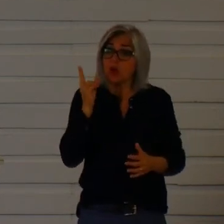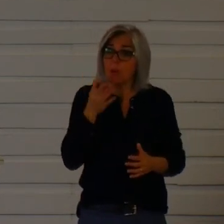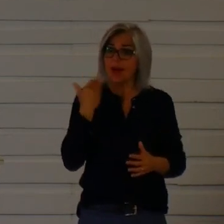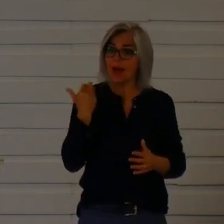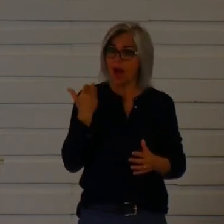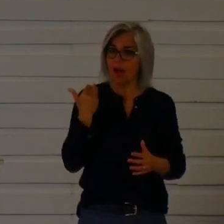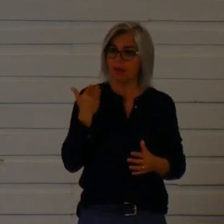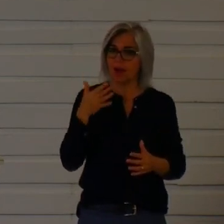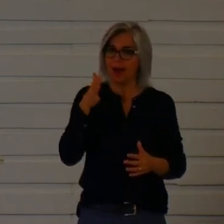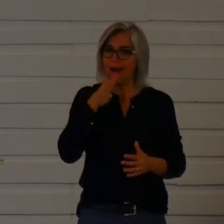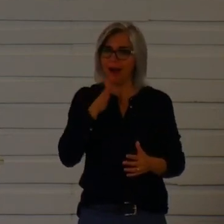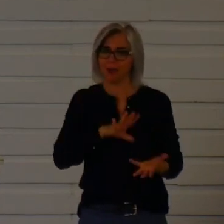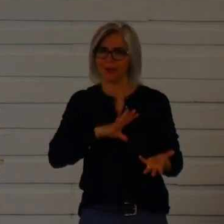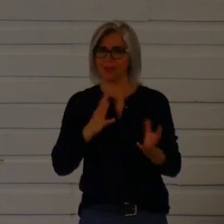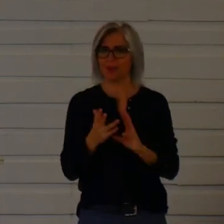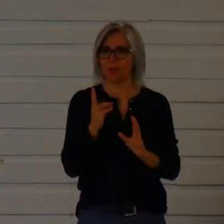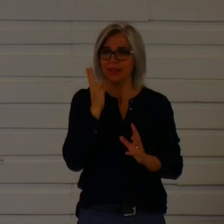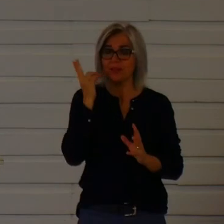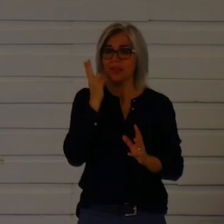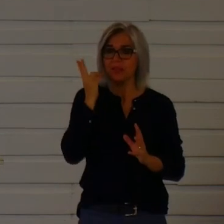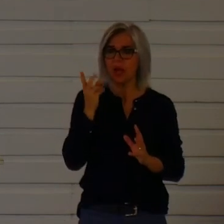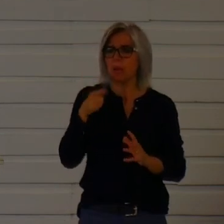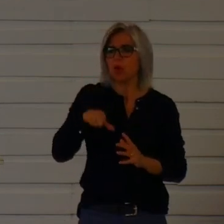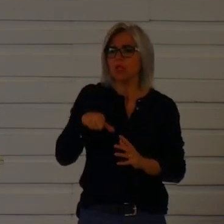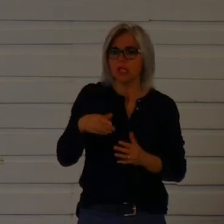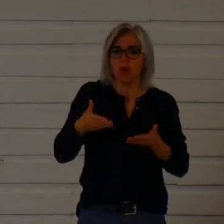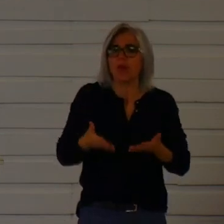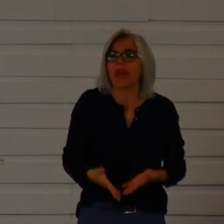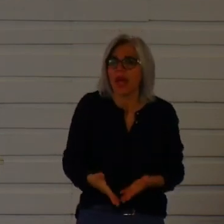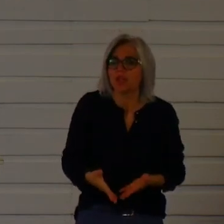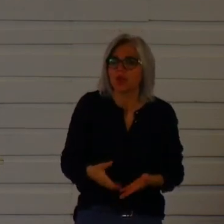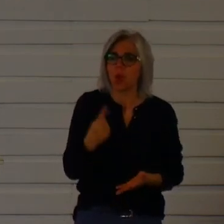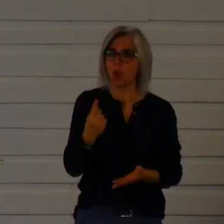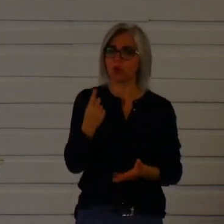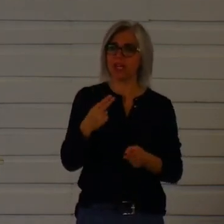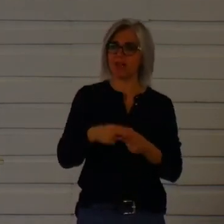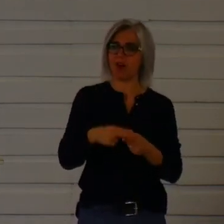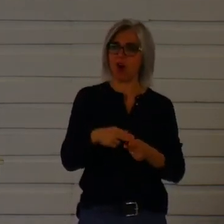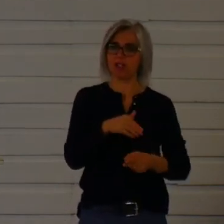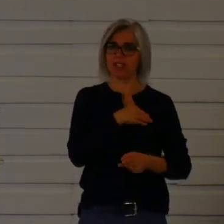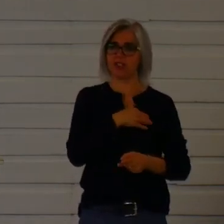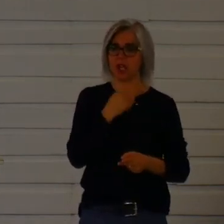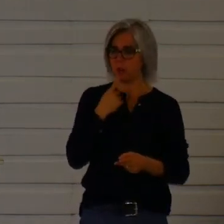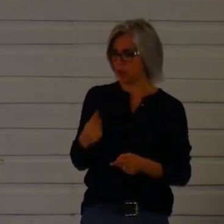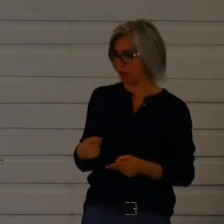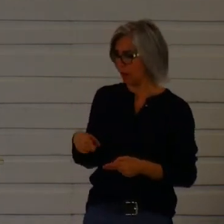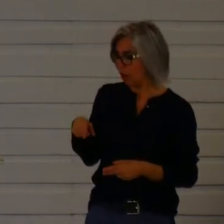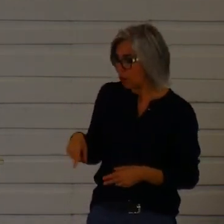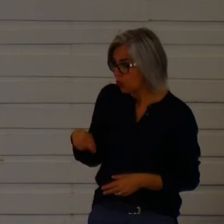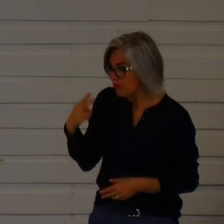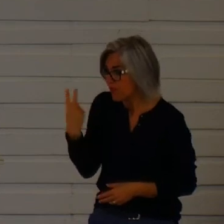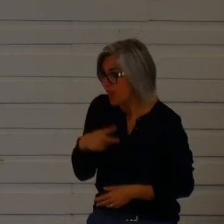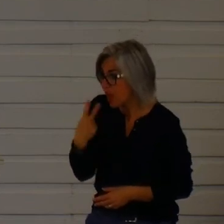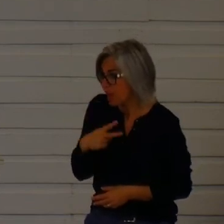Perché la loro vita è stata in pericolo. E quando l'esperienza la facciamo sulla nostra pelle, sulla nostra vita,